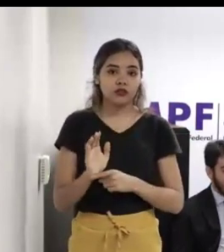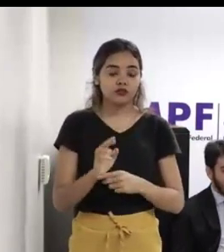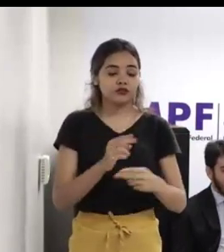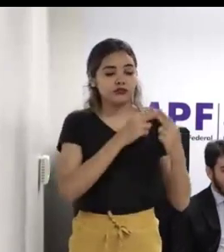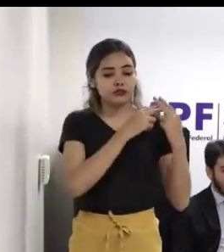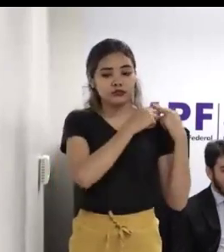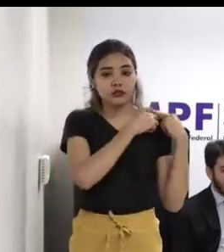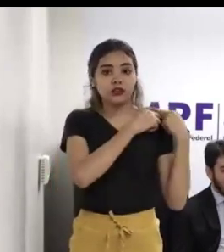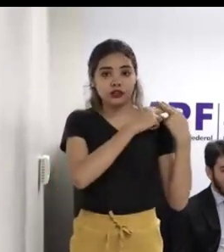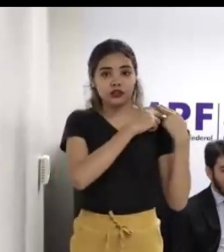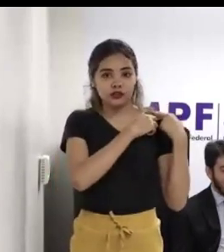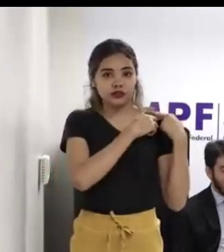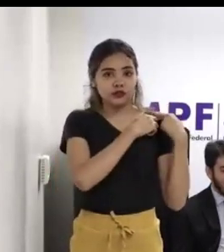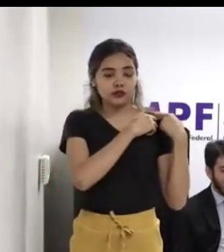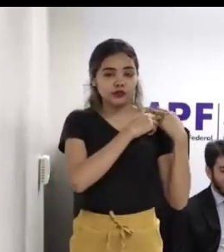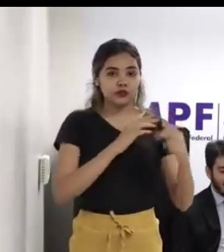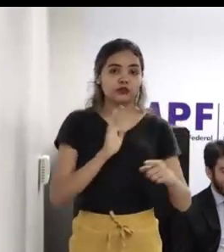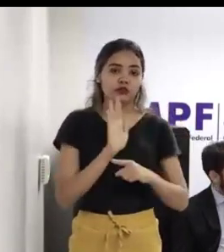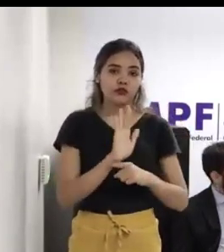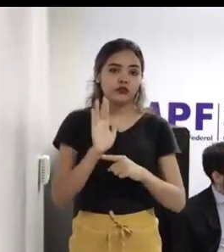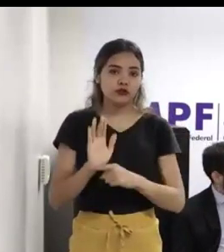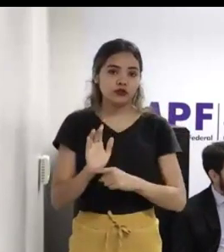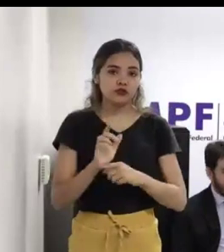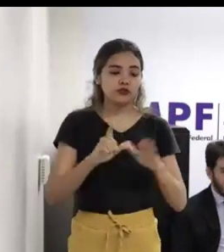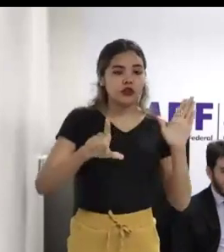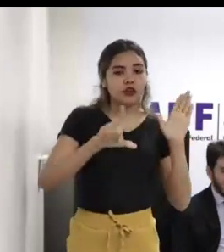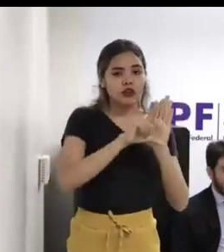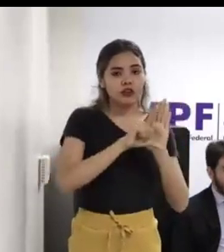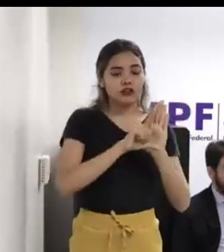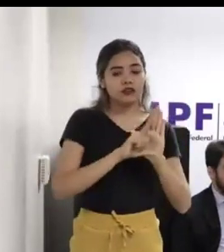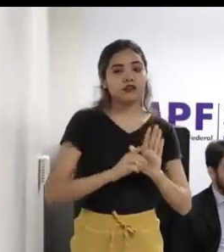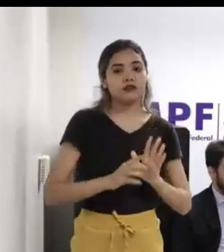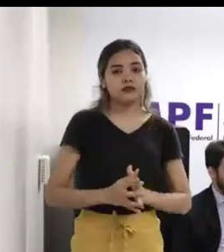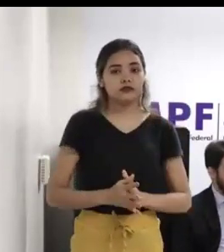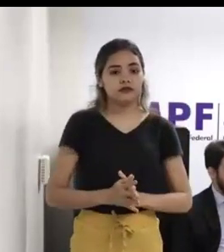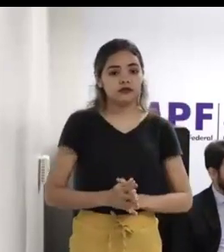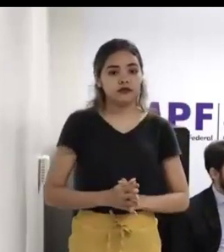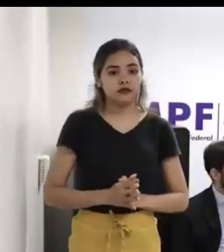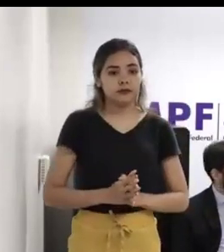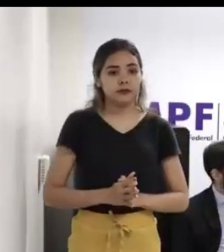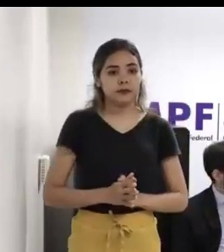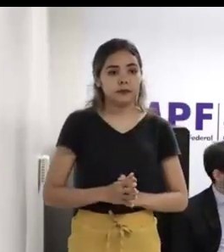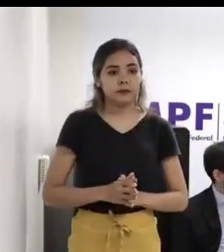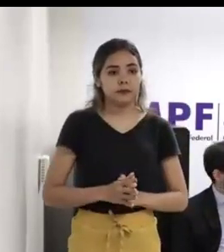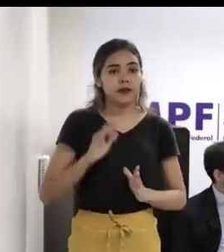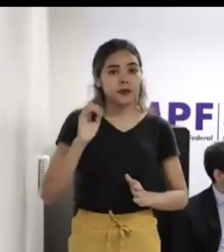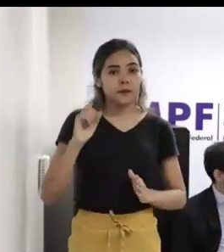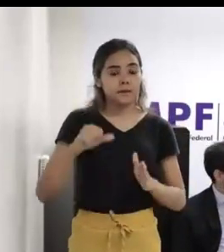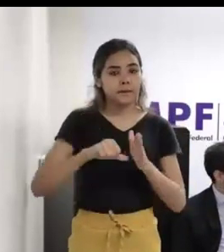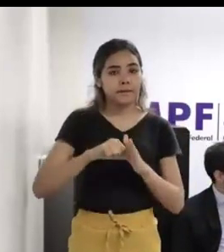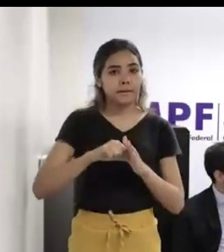como estabelece o Estatuto da Criança e do Adolescente então acima de tudo nós que estamos na na função de